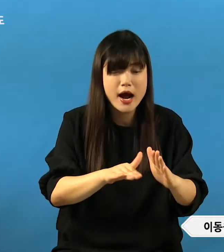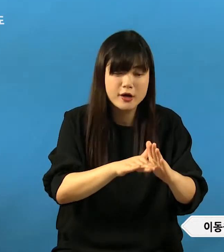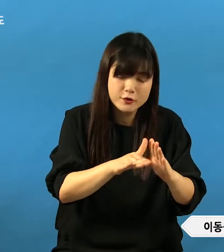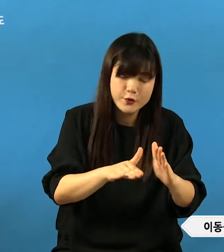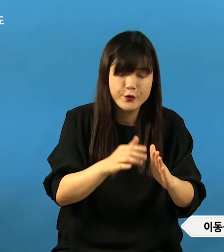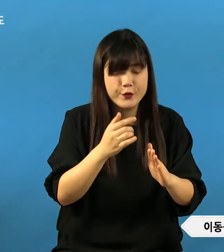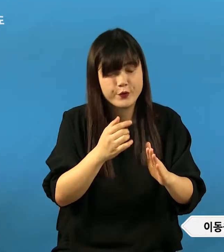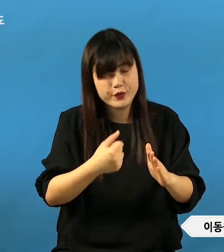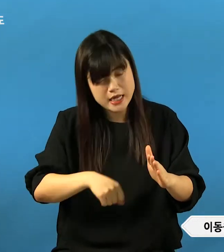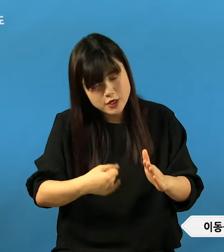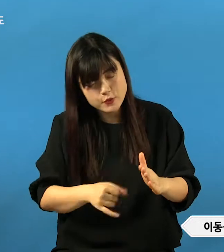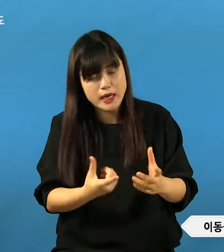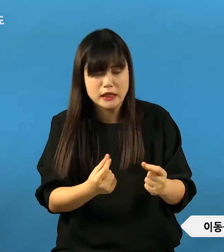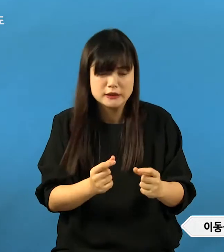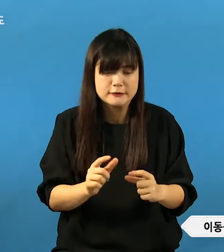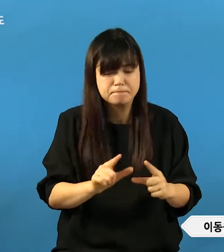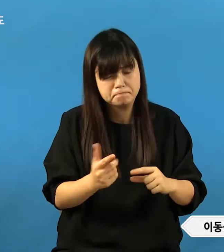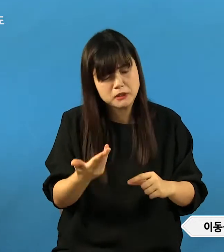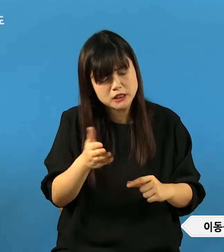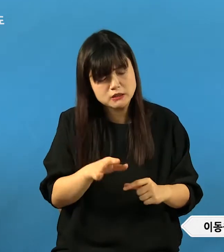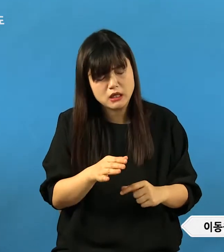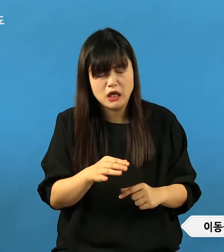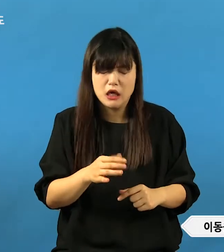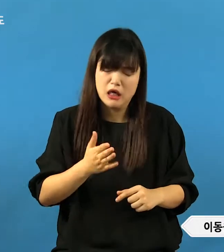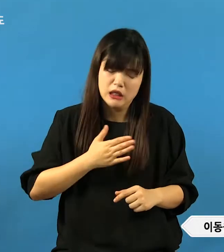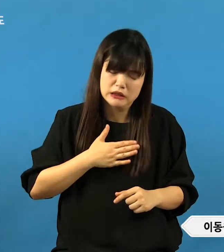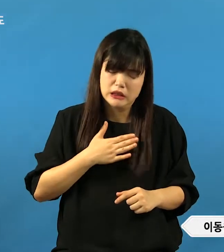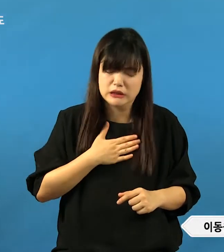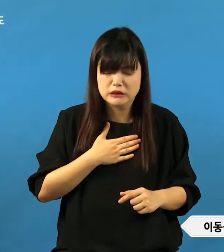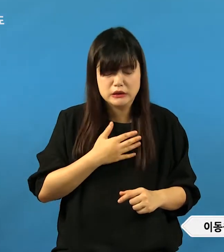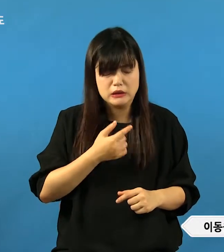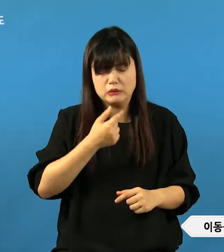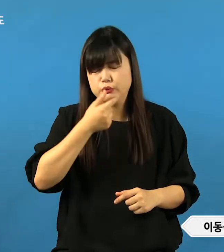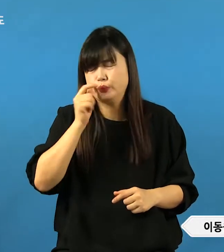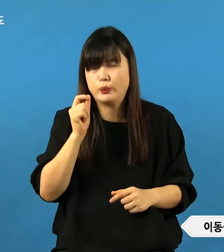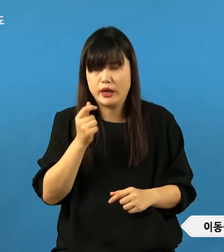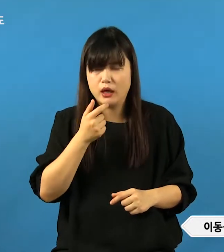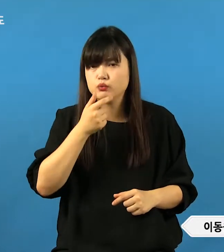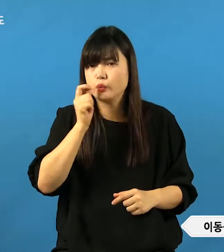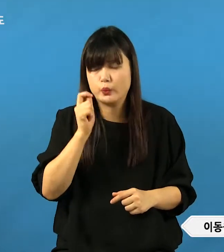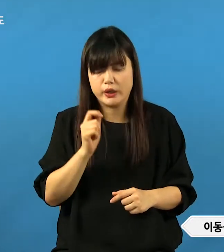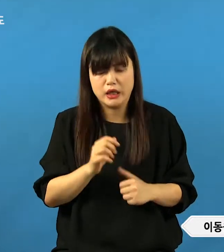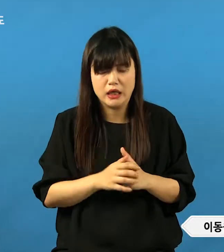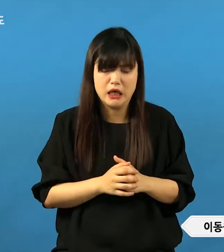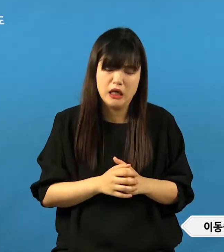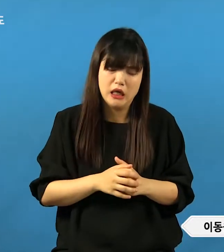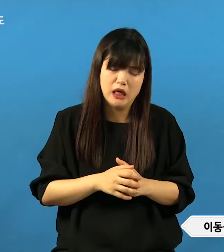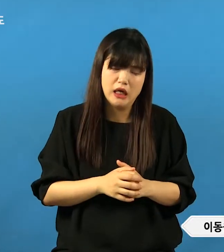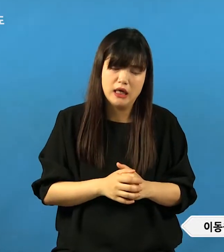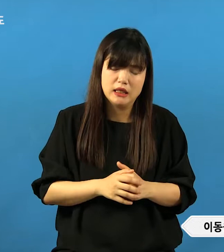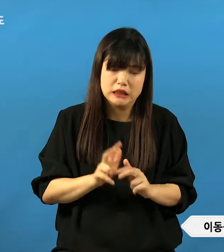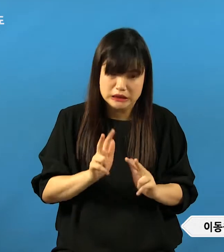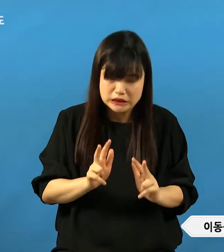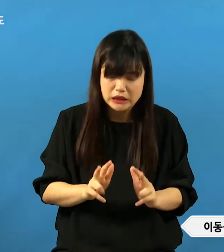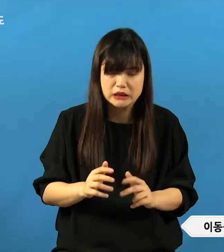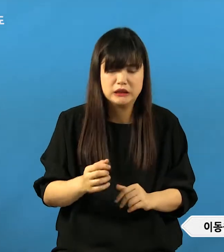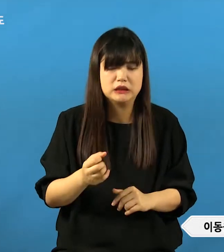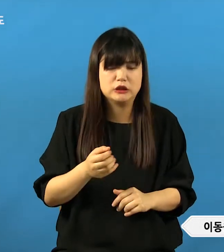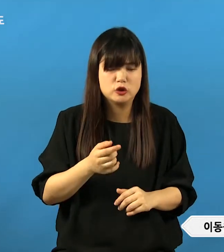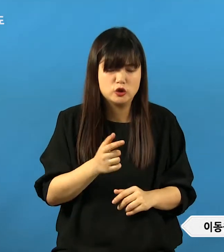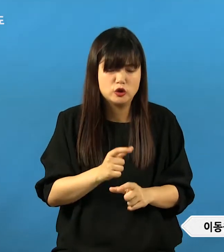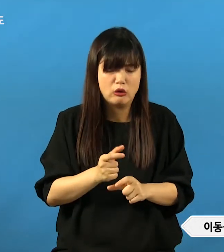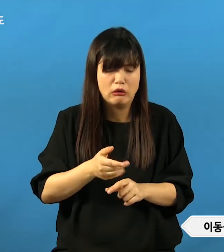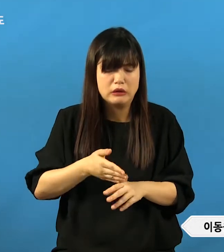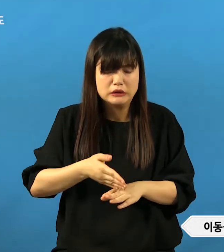아이들과 꼬박꼬박 시간을 함께 했지만 여전히 나는 파타임 남편이었고 파타임 아버지였다고, 이제 나는